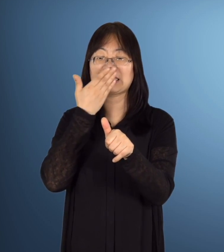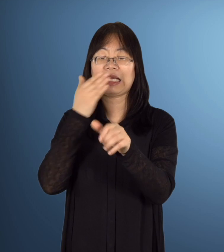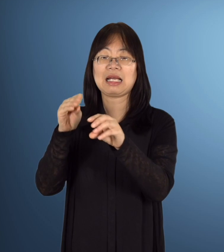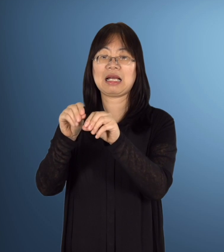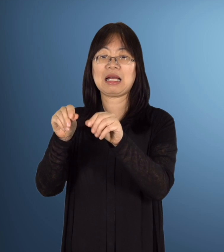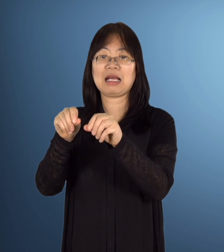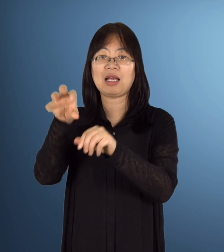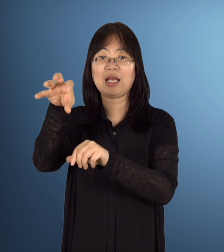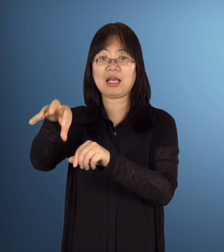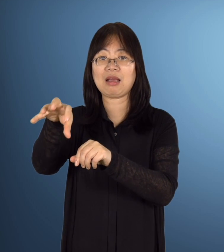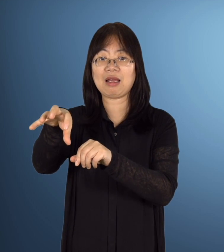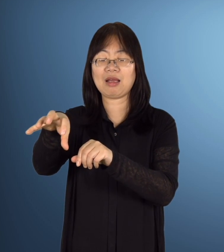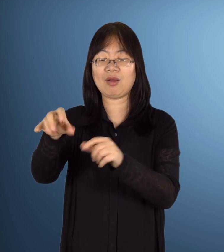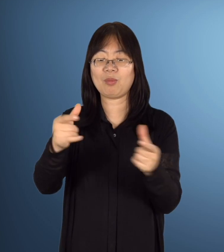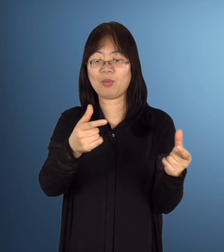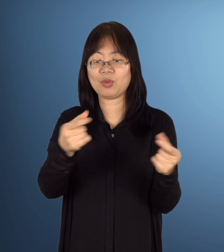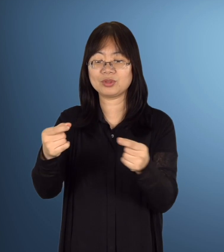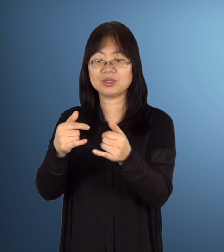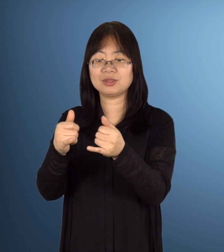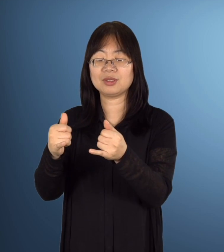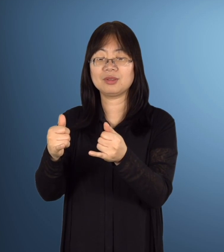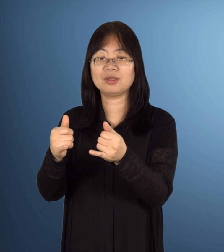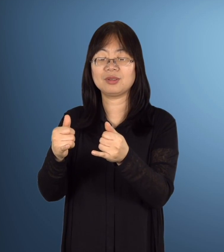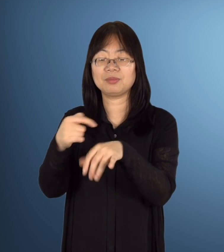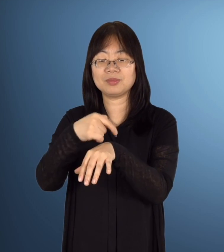가나안의 모든 민족들을